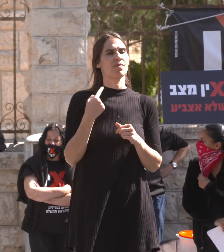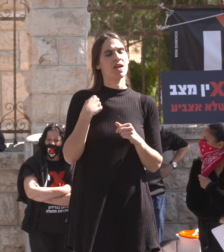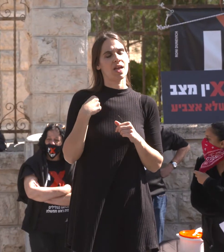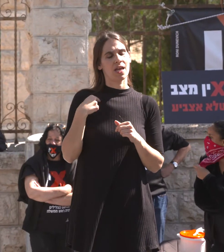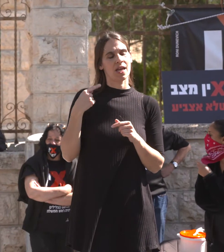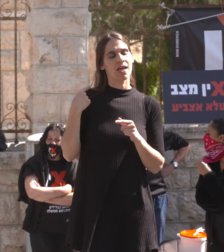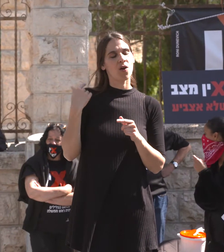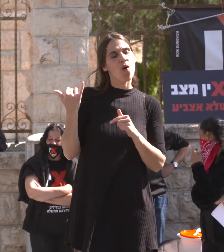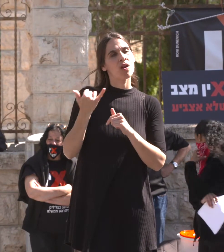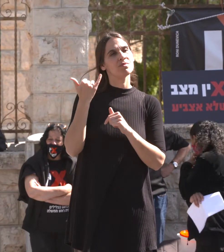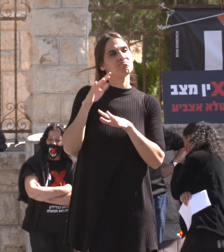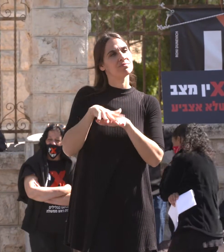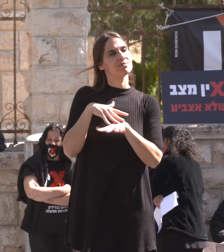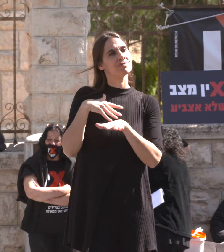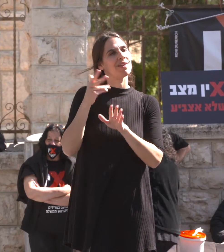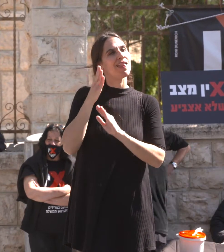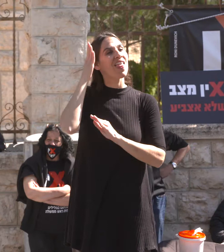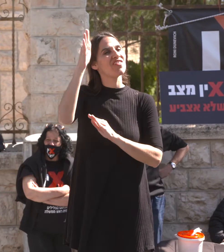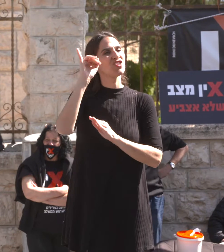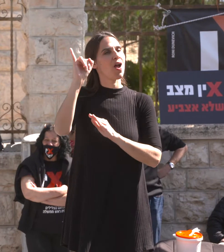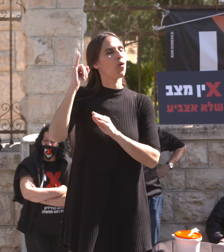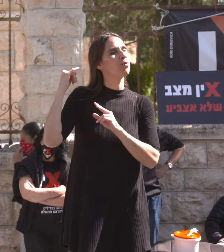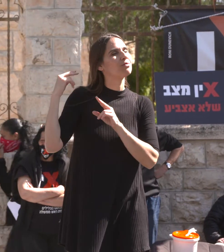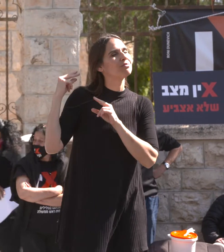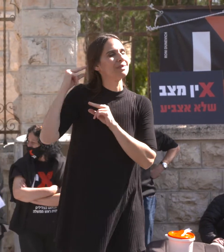ולחש באוזני הנביא ישעיהו,